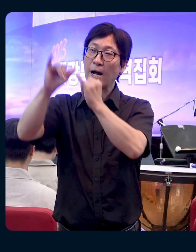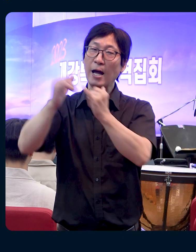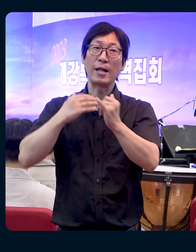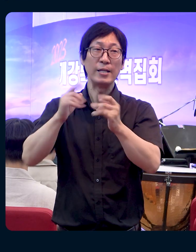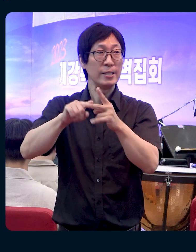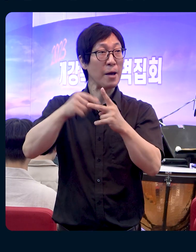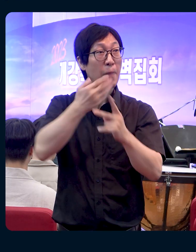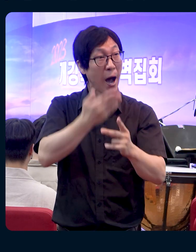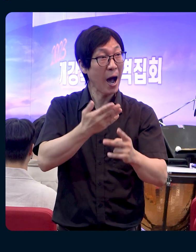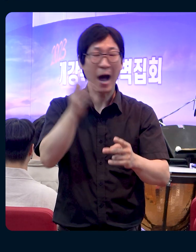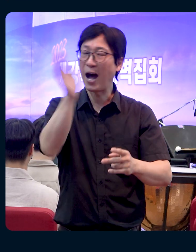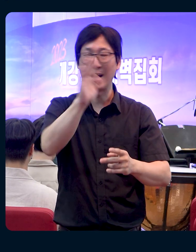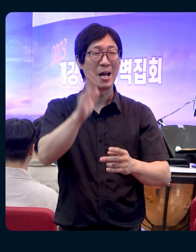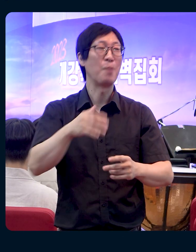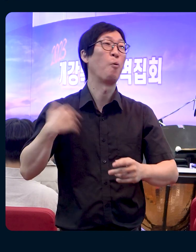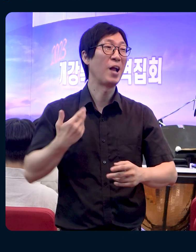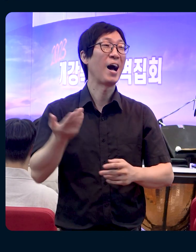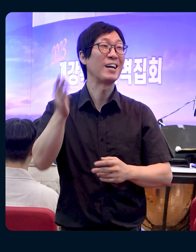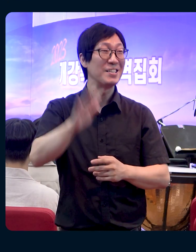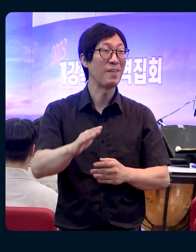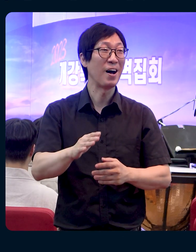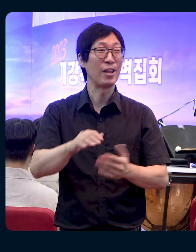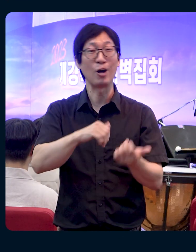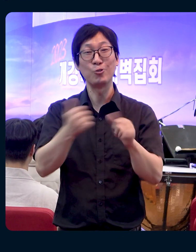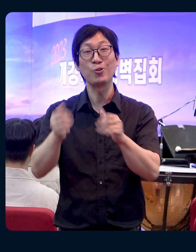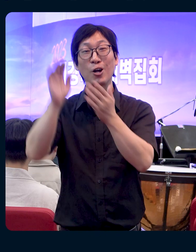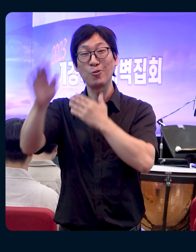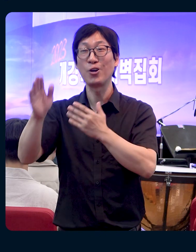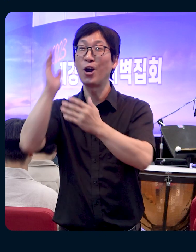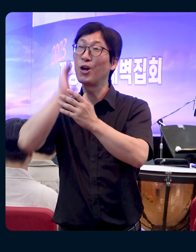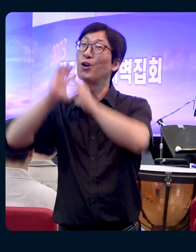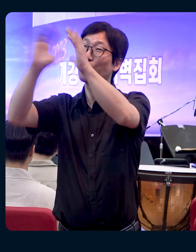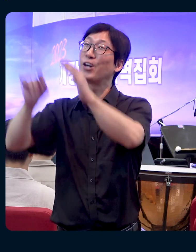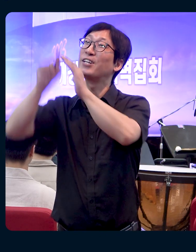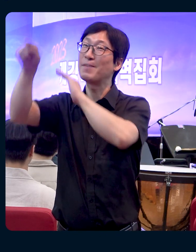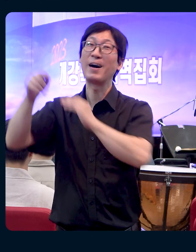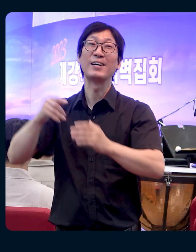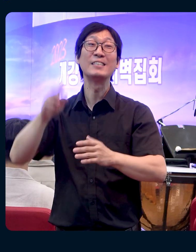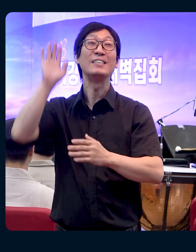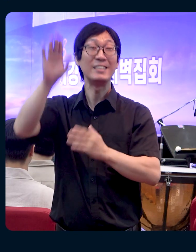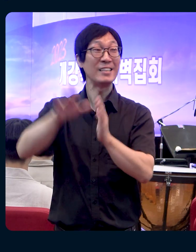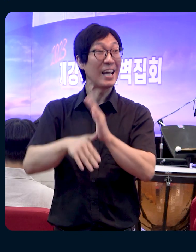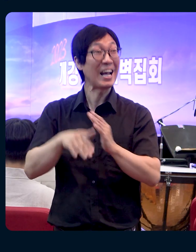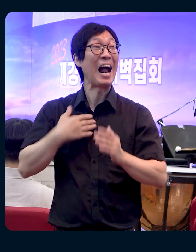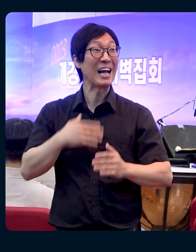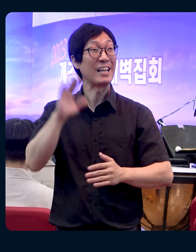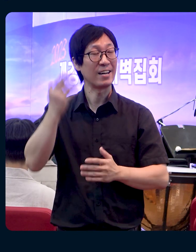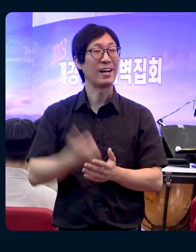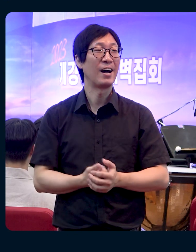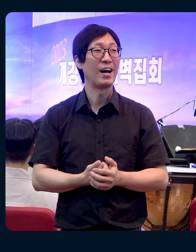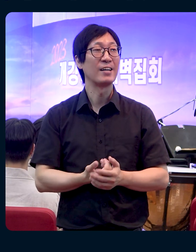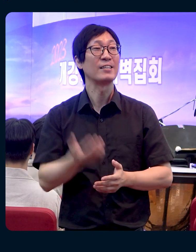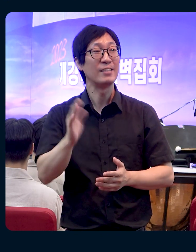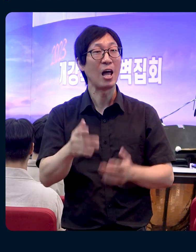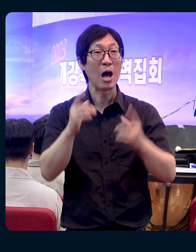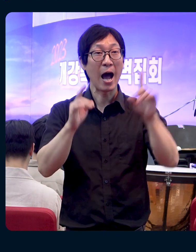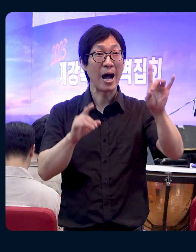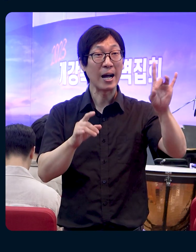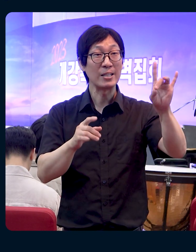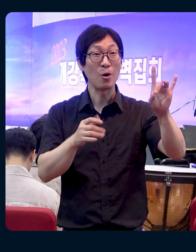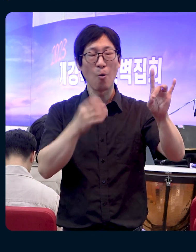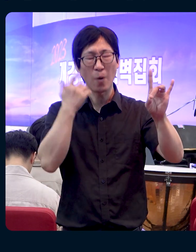가보면 안다. 그런데 성경이 말하는 거 분명한 것들이 한 가지가 있어요. 뭐냐? 상은 있다는